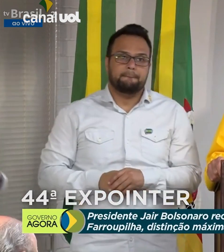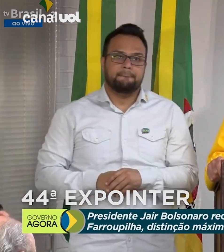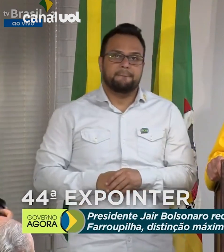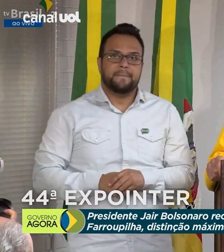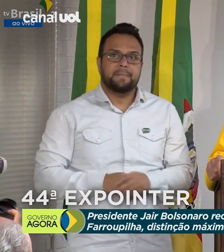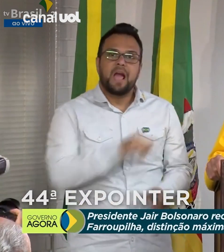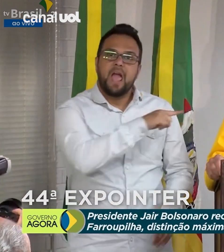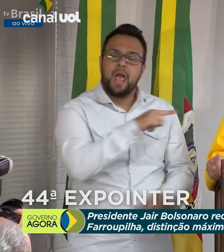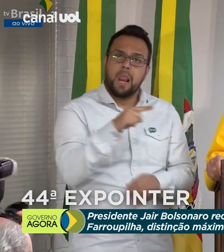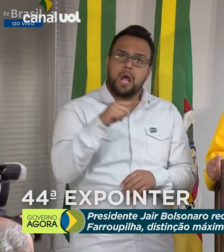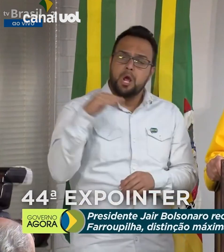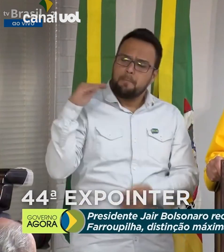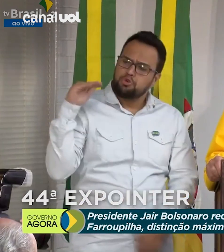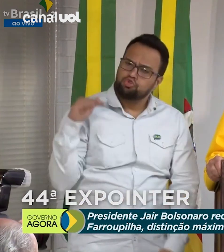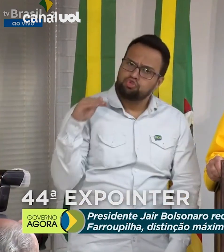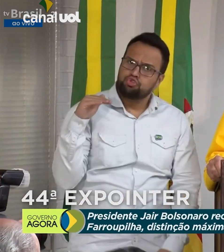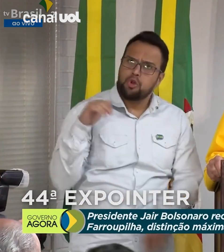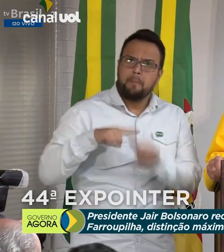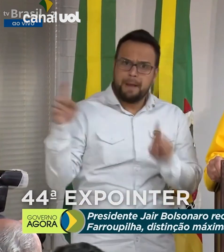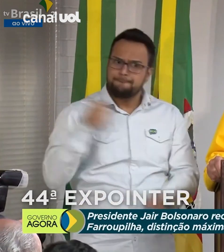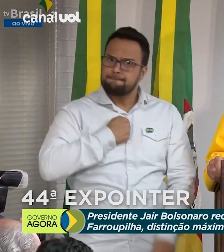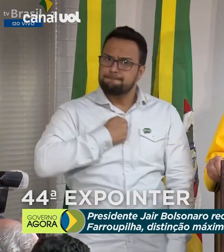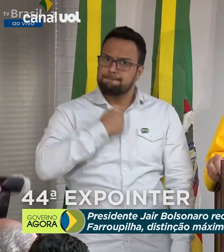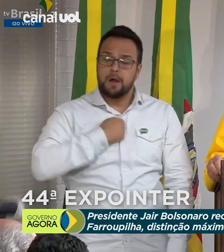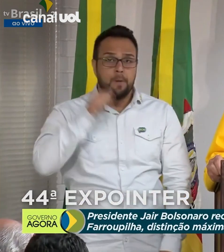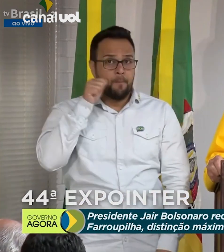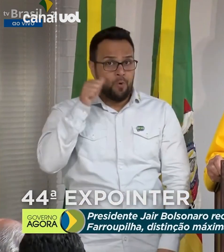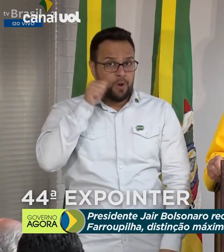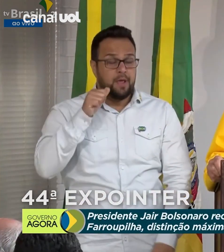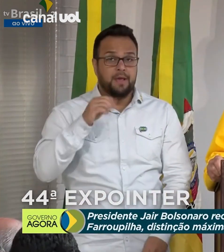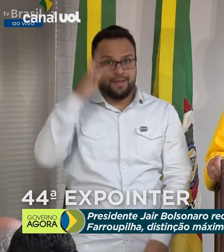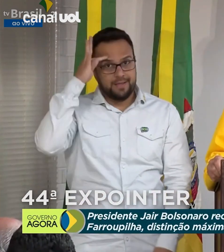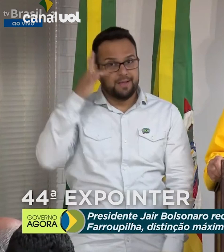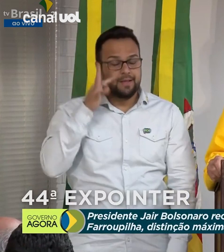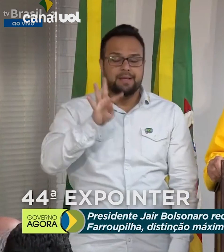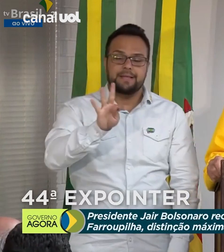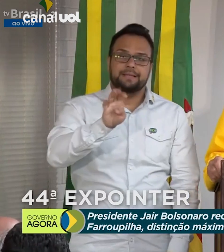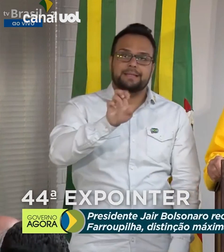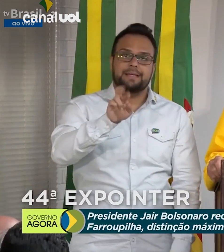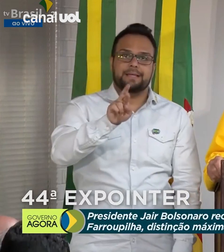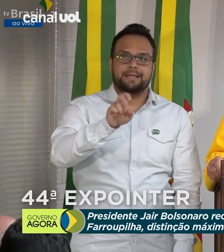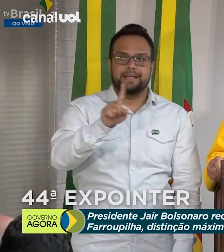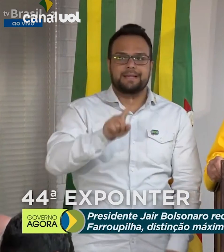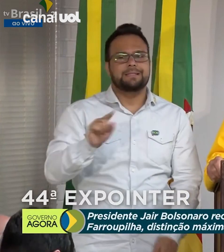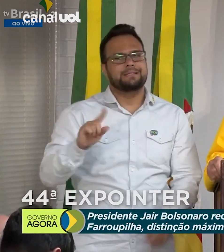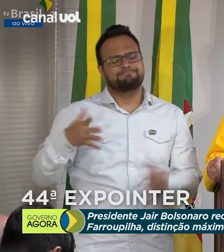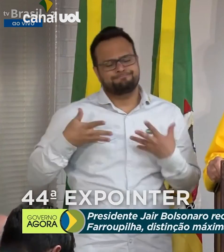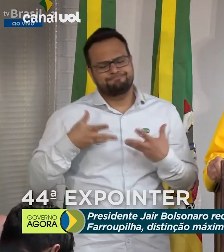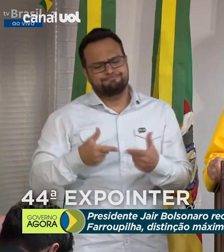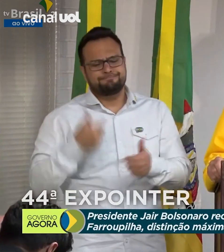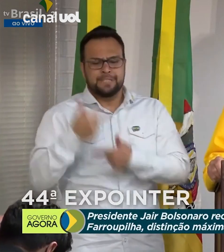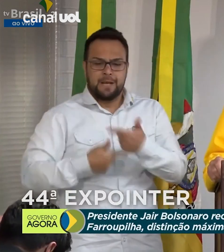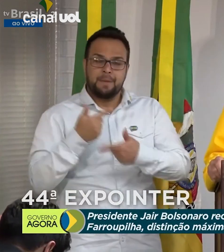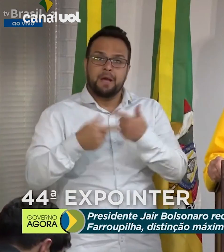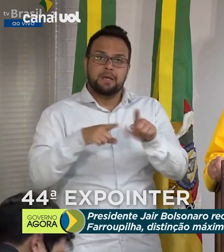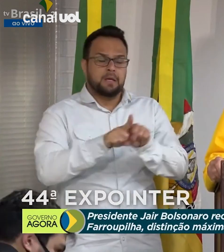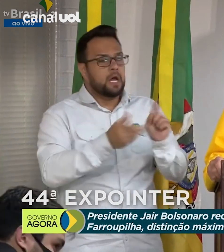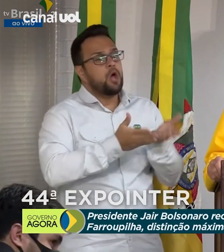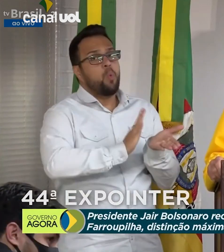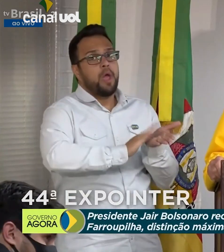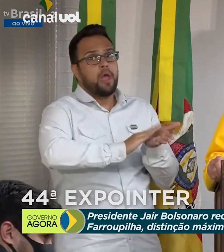Essa pequena, grande mulher, Tereza Cristina, foi um trabalho excepcional. E quero